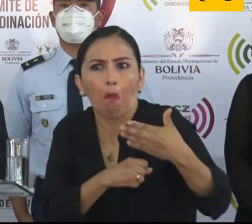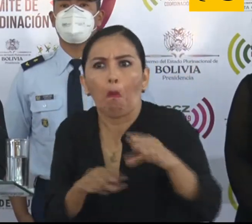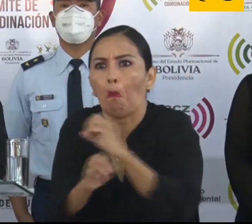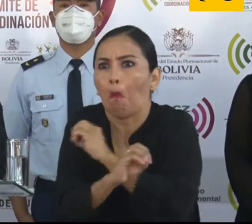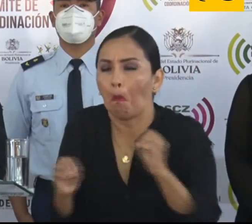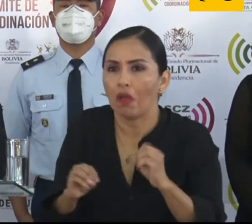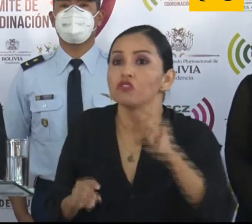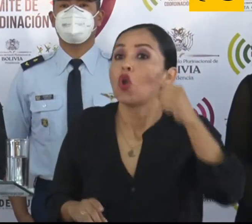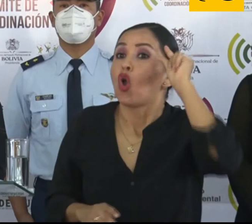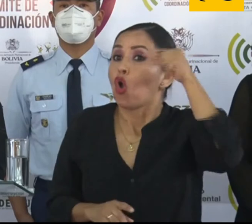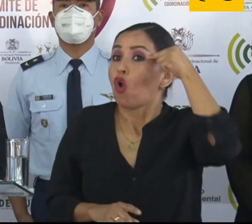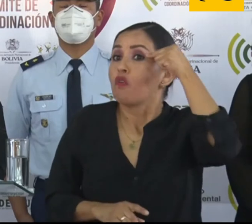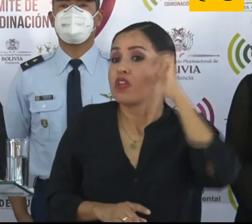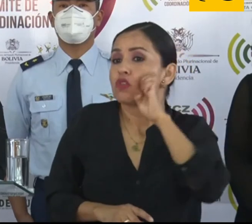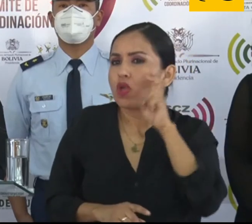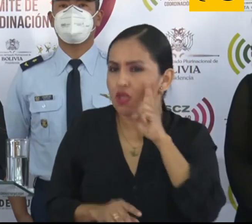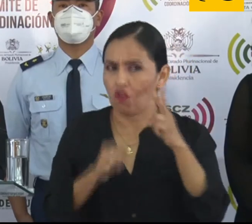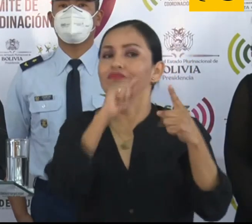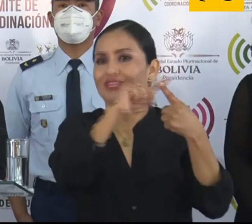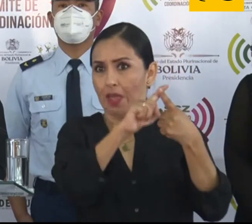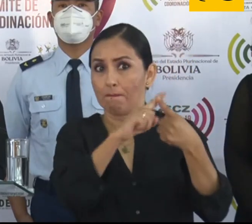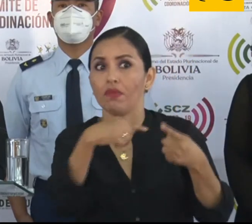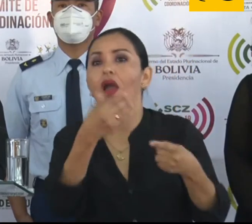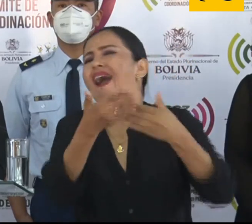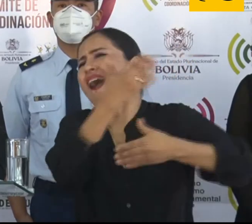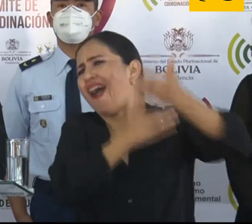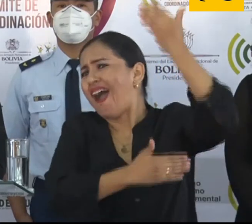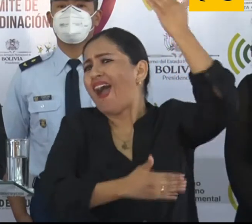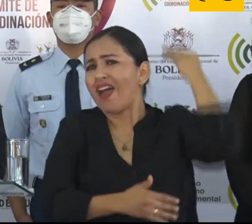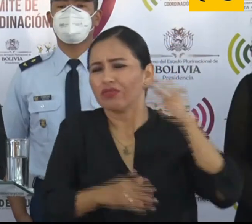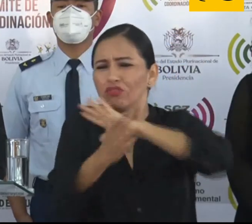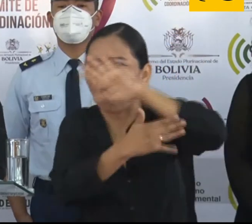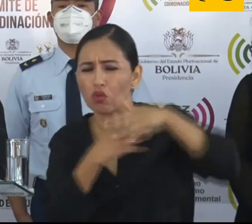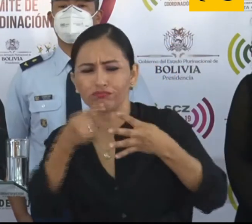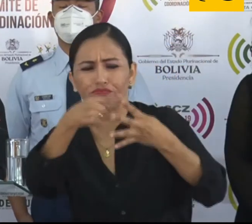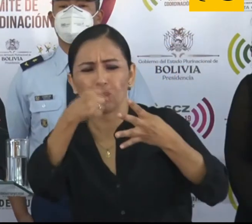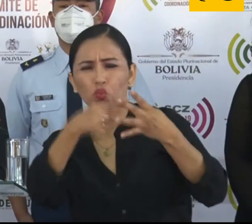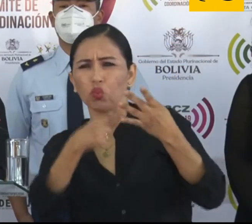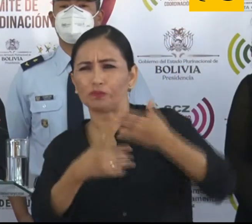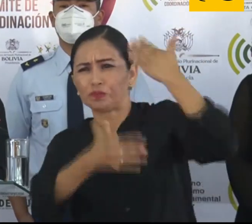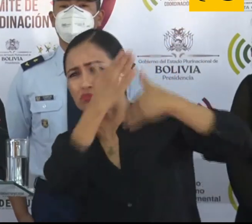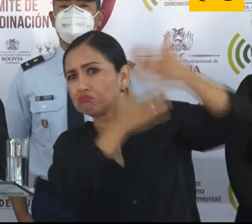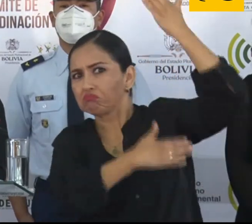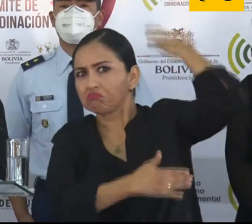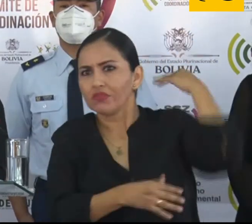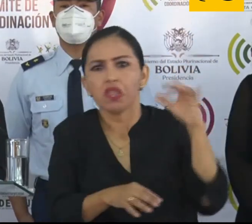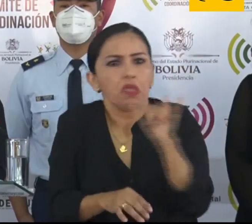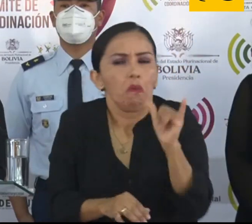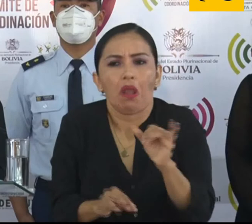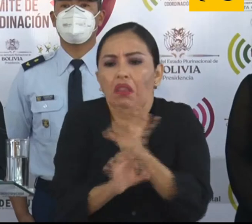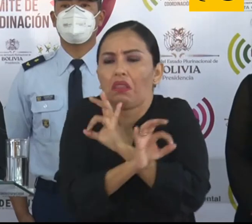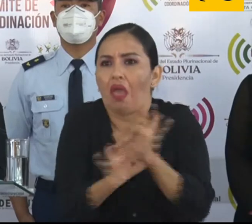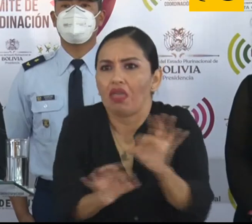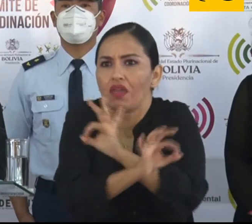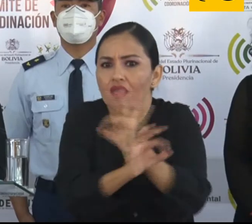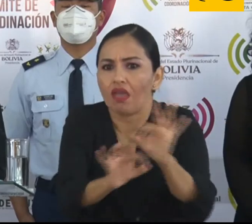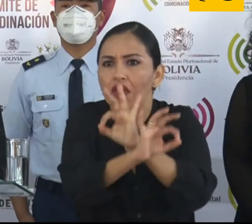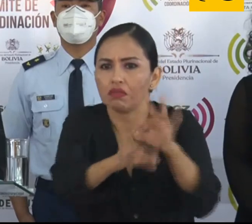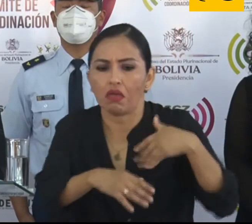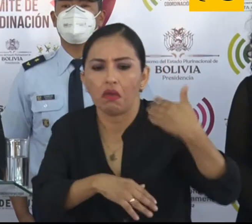me refiero solo al gobierno del MAS, me refiero a todos los gobiernos del pasado que